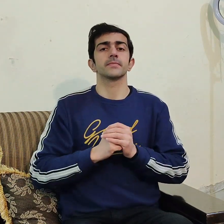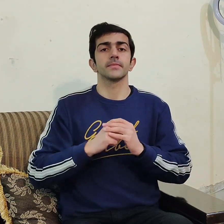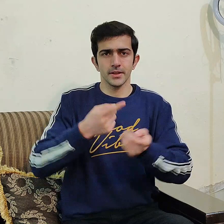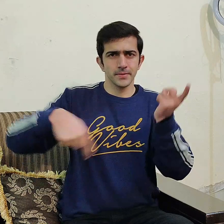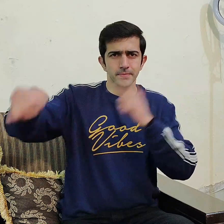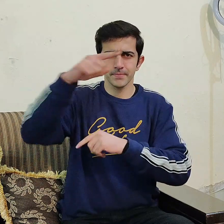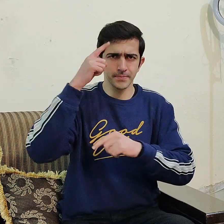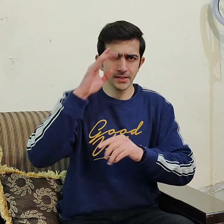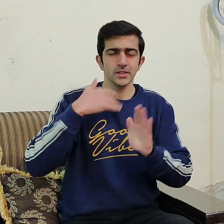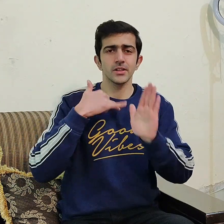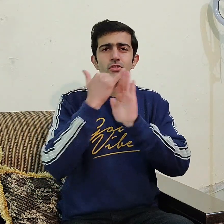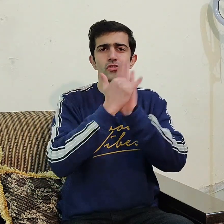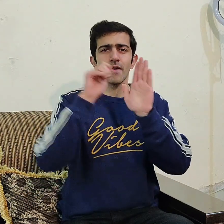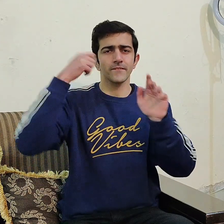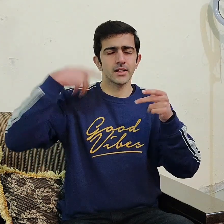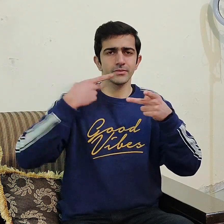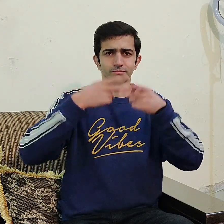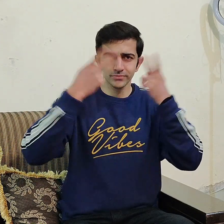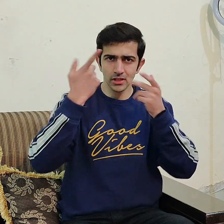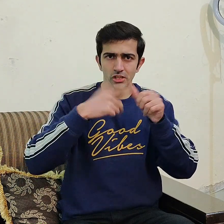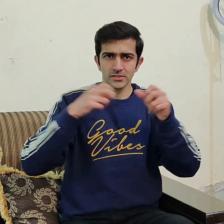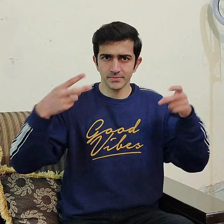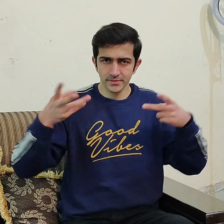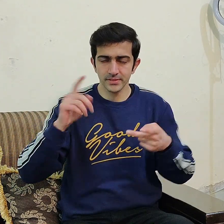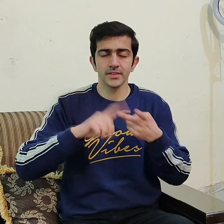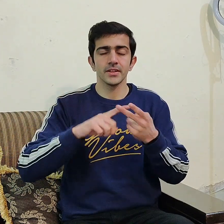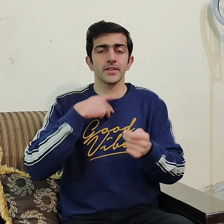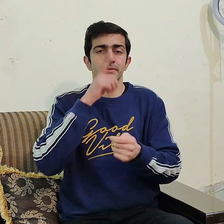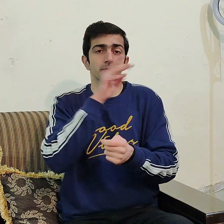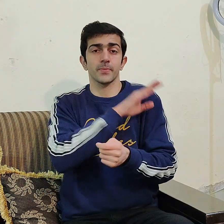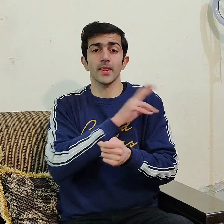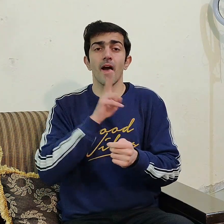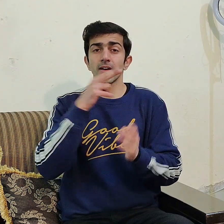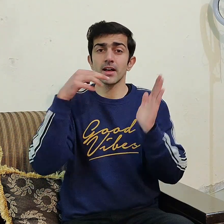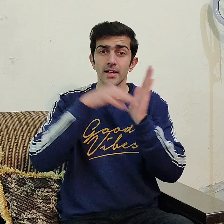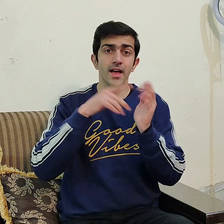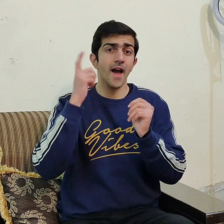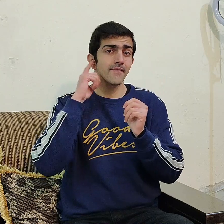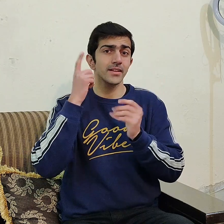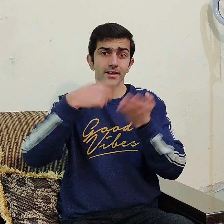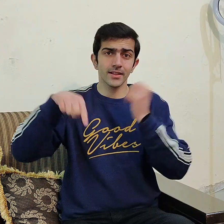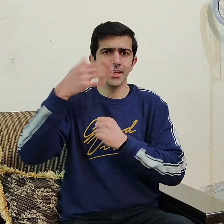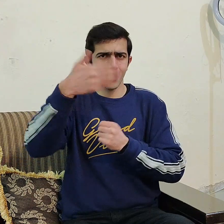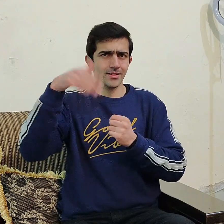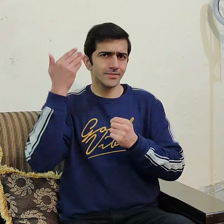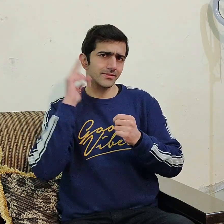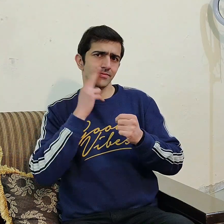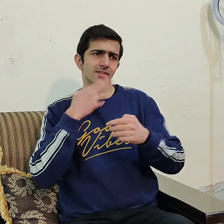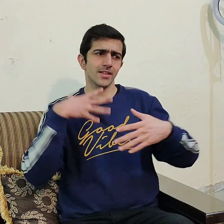चीज़ का आगे ख्याल रखें। और इसके अलावा कि जब मैं YouTube वीडियोस बनाता हूँ तो पीछे मेरी बहन की आवाज़ होती है, और हम सब